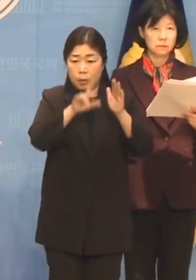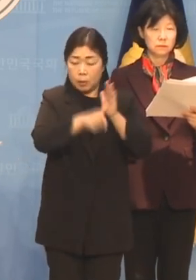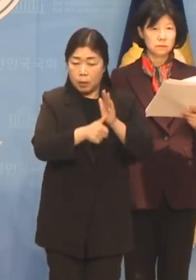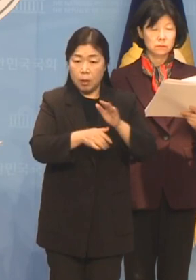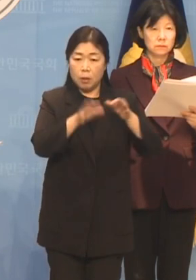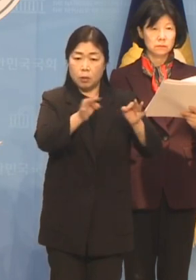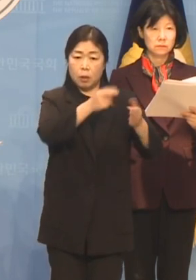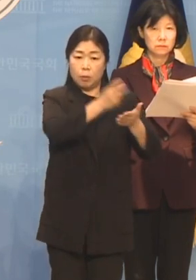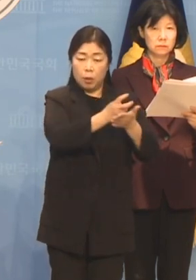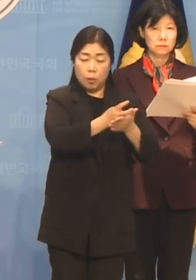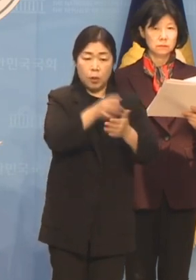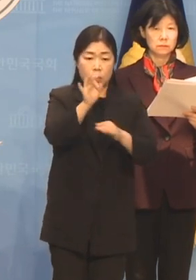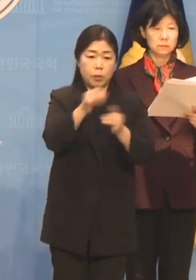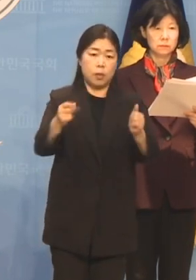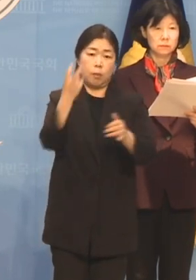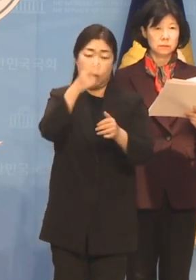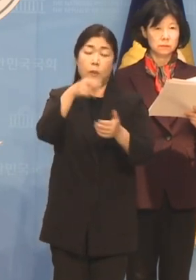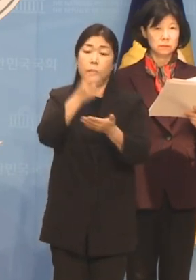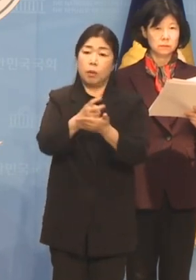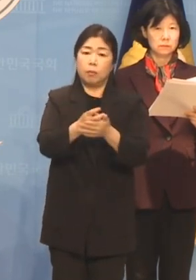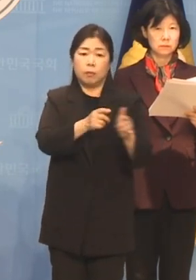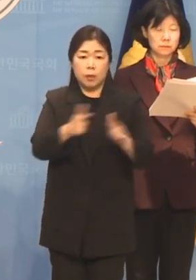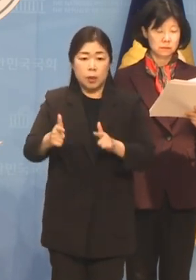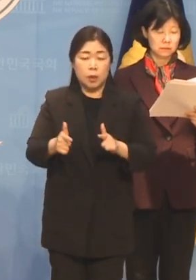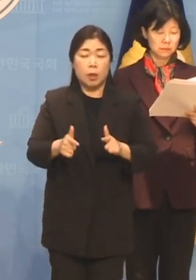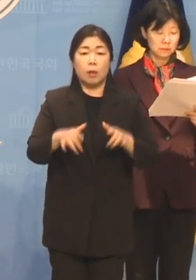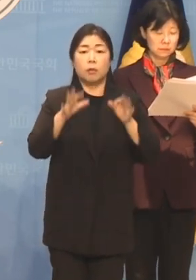은행법, 금융소비자보호법 등